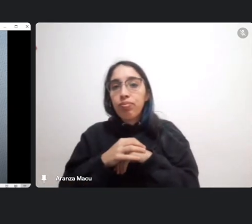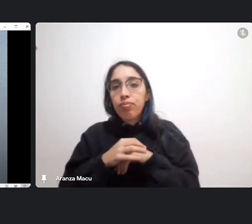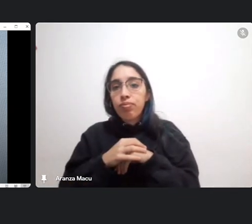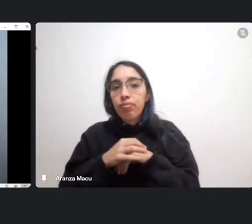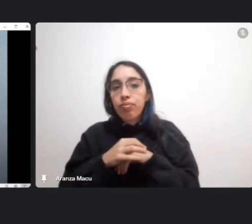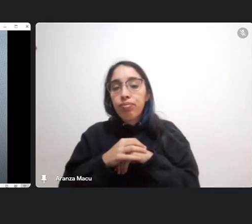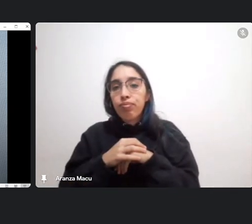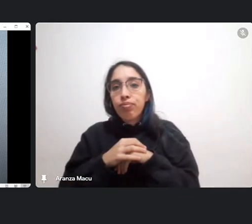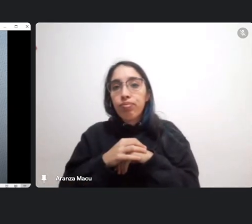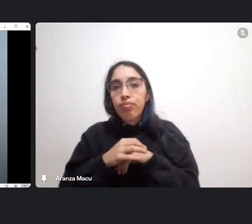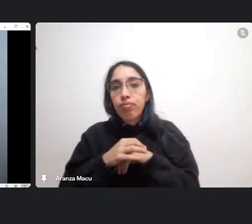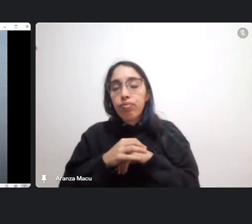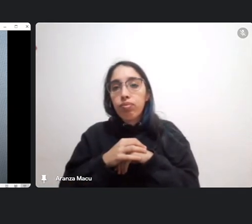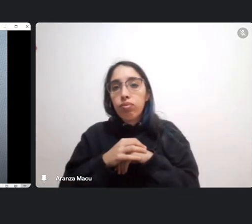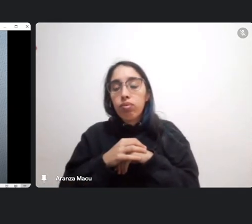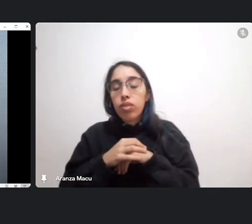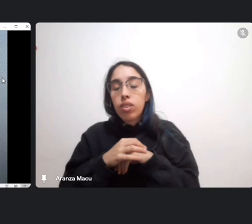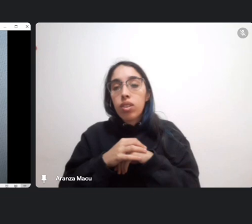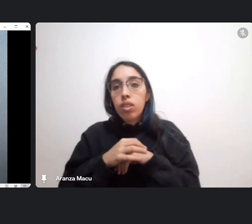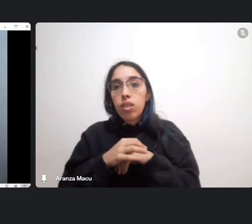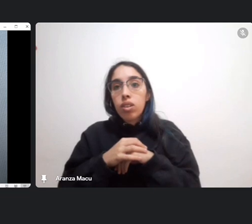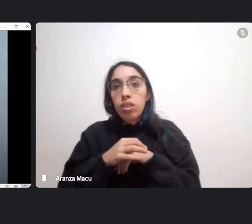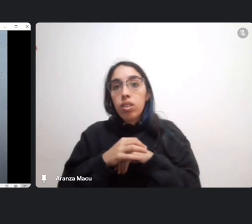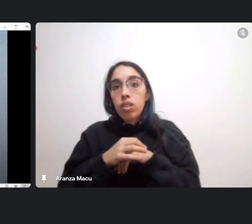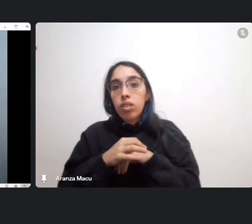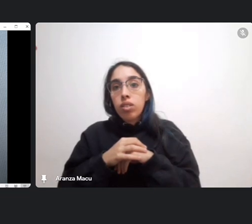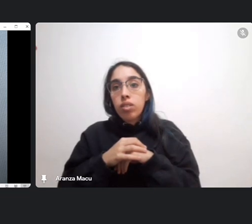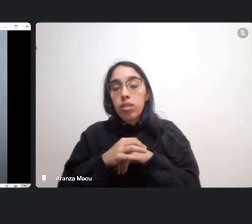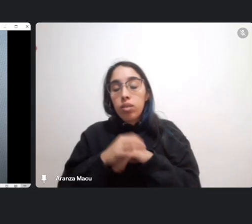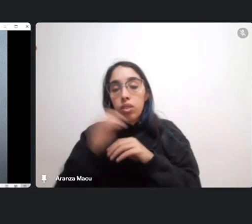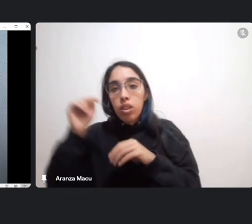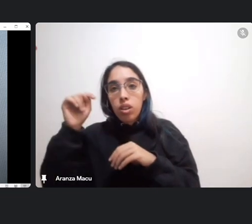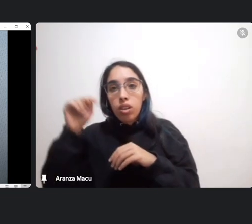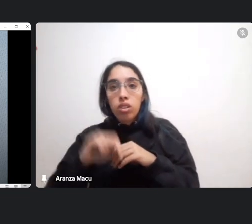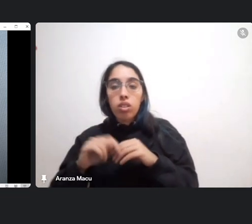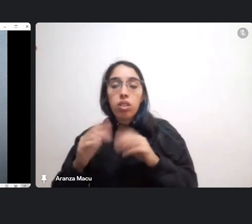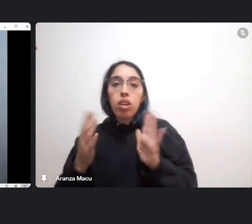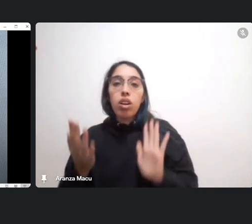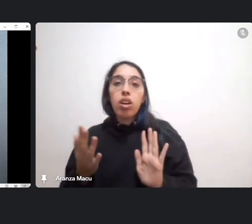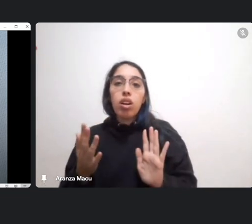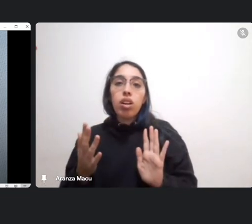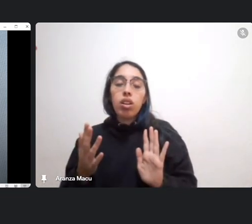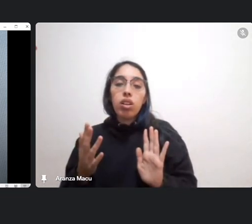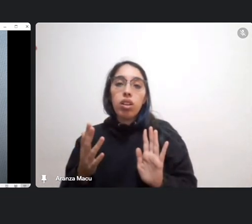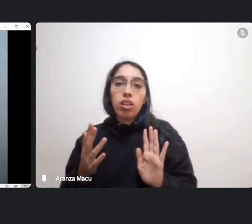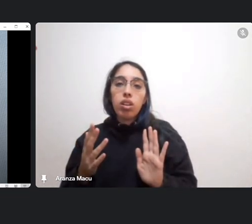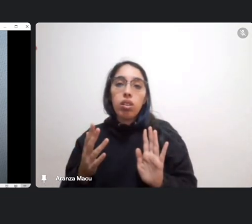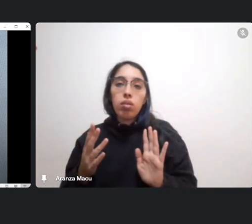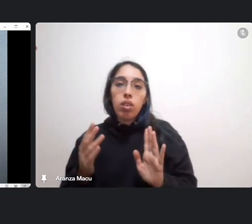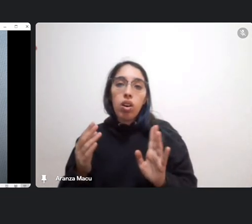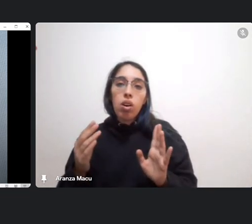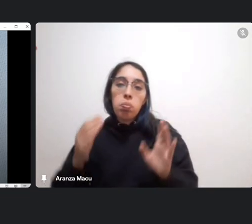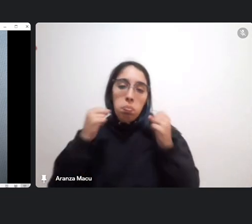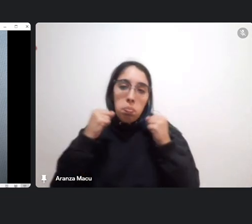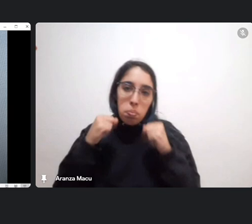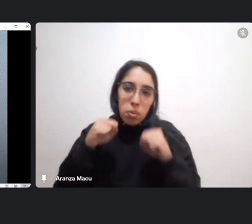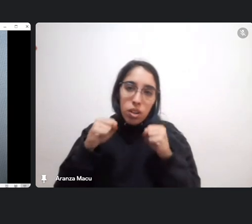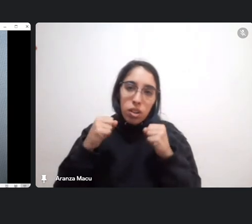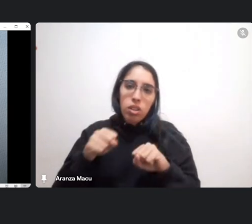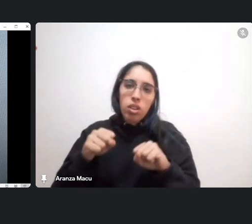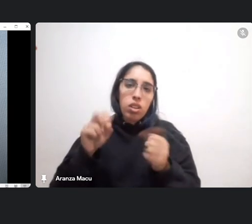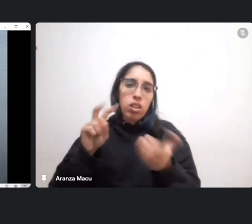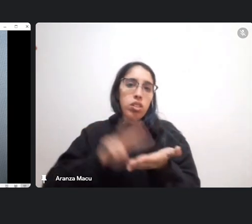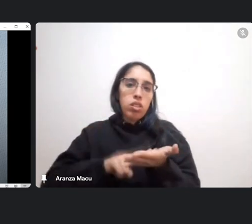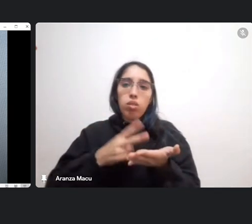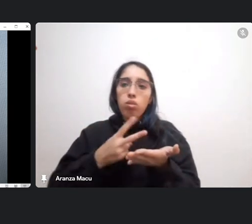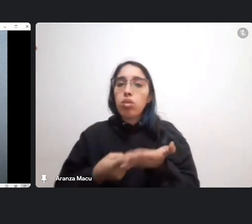voy a dejar, o sea, vamos a trabajar otra vez por ahí con la traducción, vamos a volver a otra actividad, porque no les